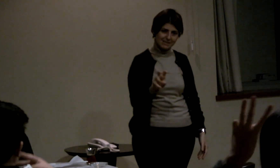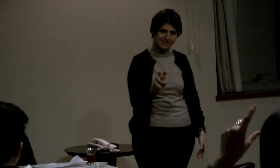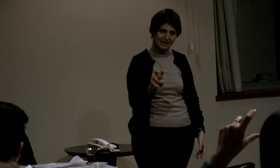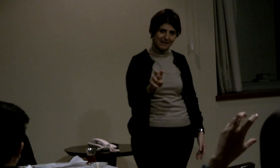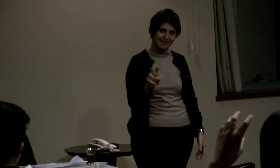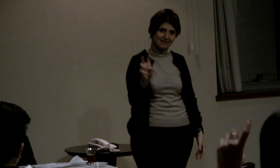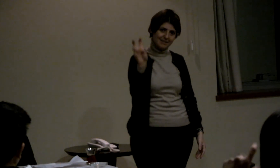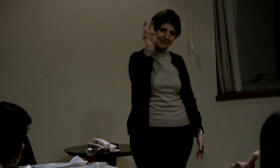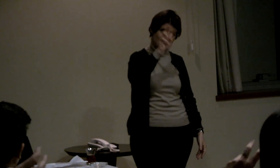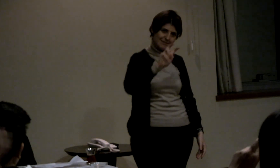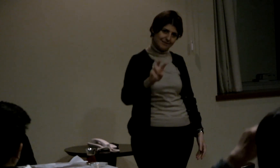ise,